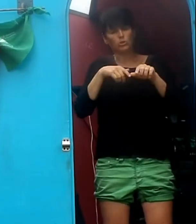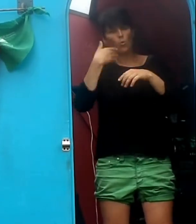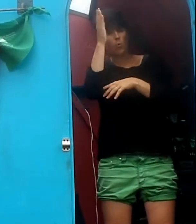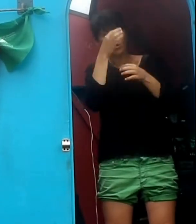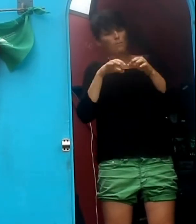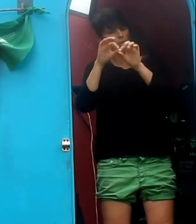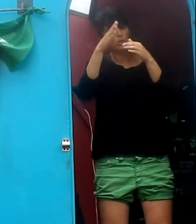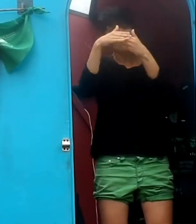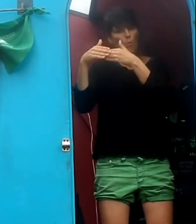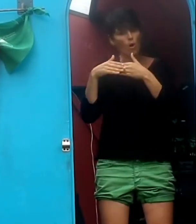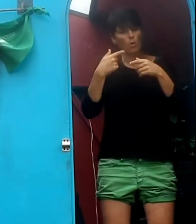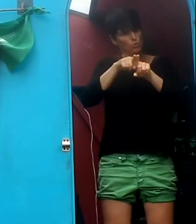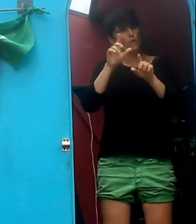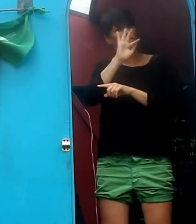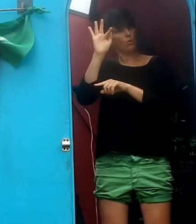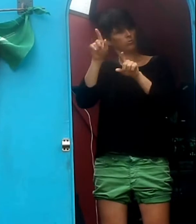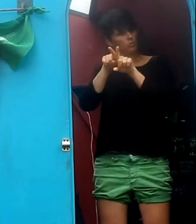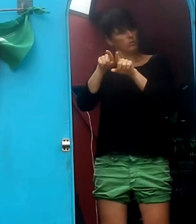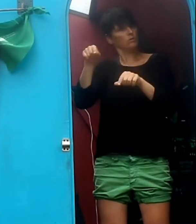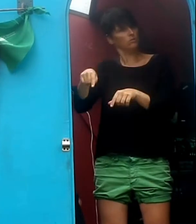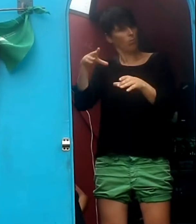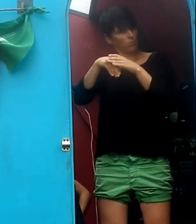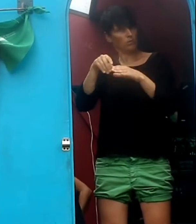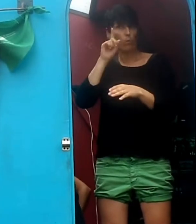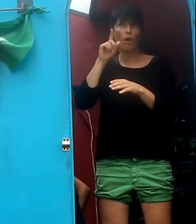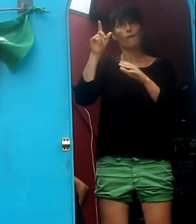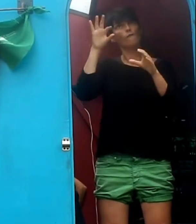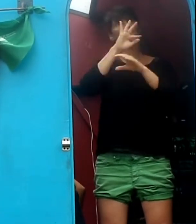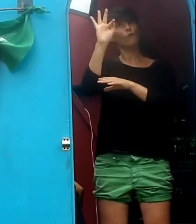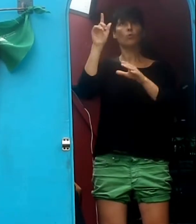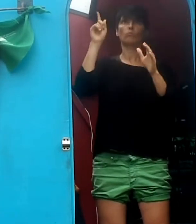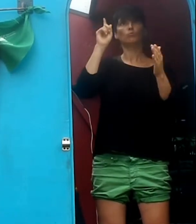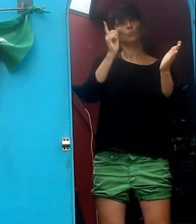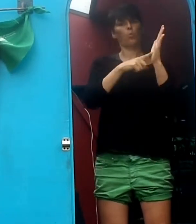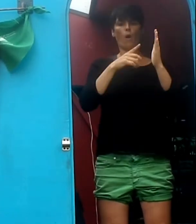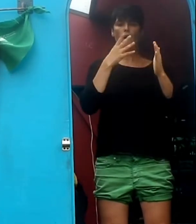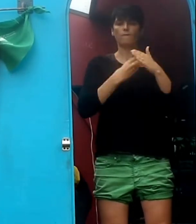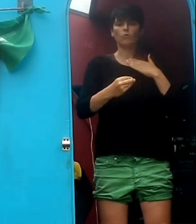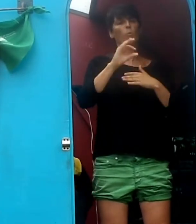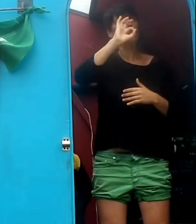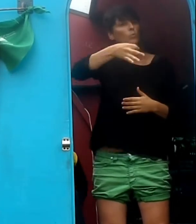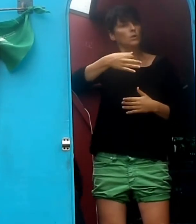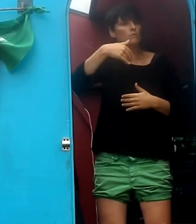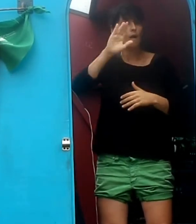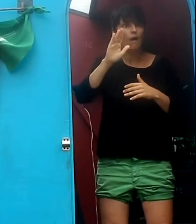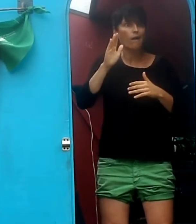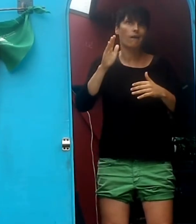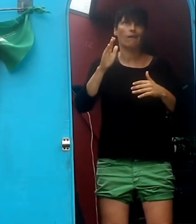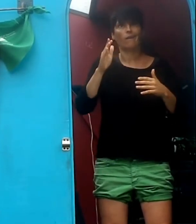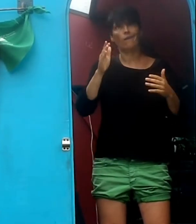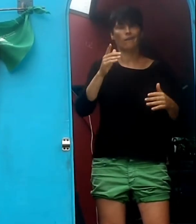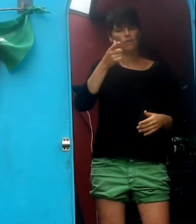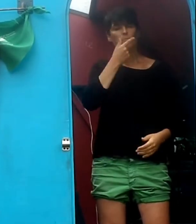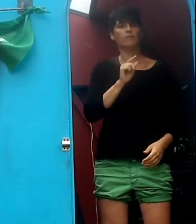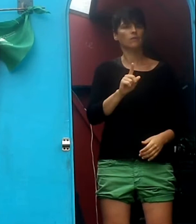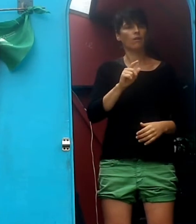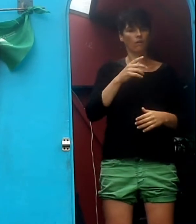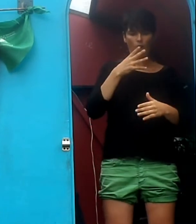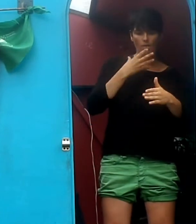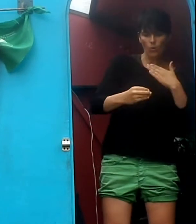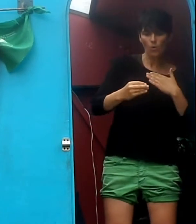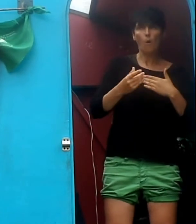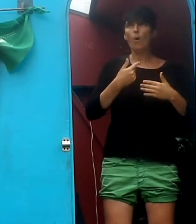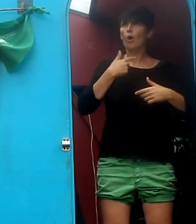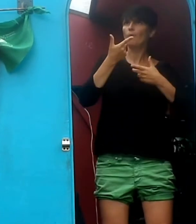des choses sur la situation en Argentine, mais aussi ailleurs en Amérique latine, et puis aussi en France, parce que même si c'est un droit, en fait, c'est toujours...